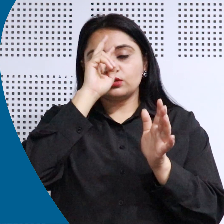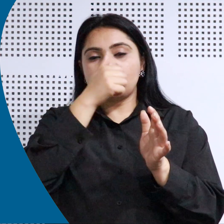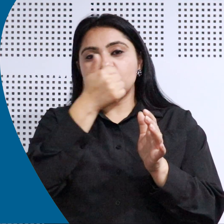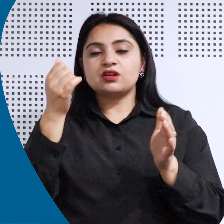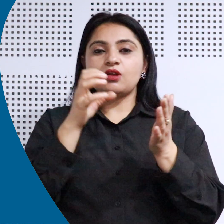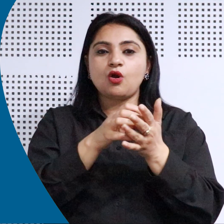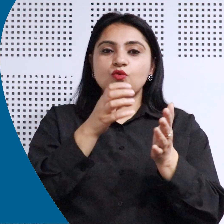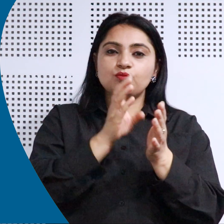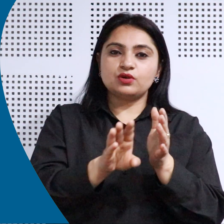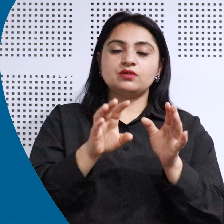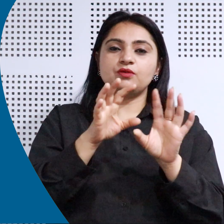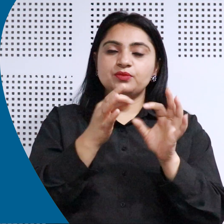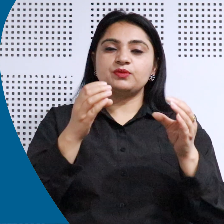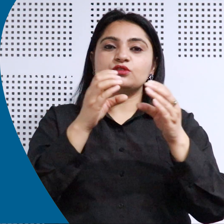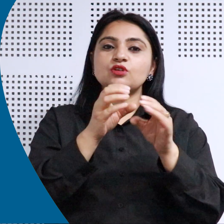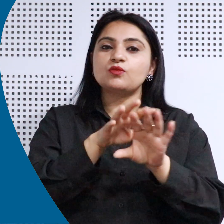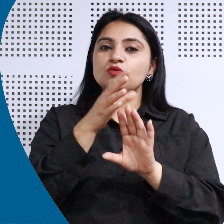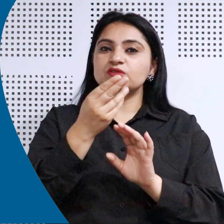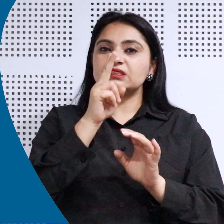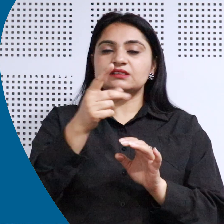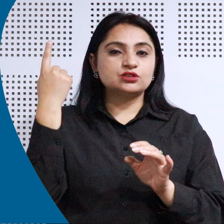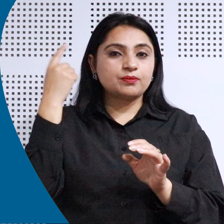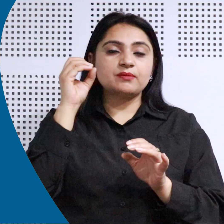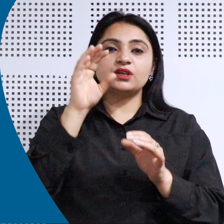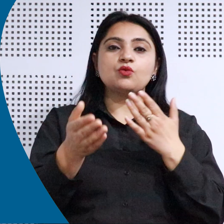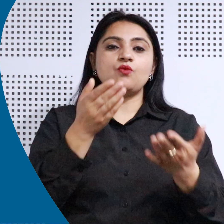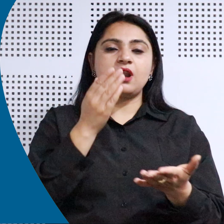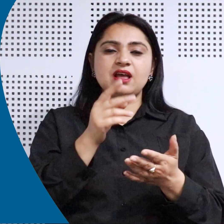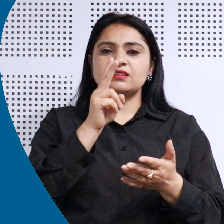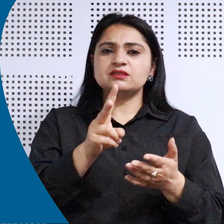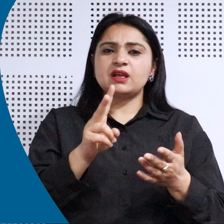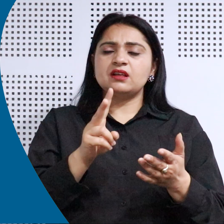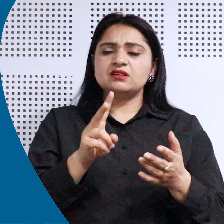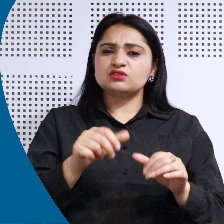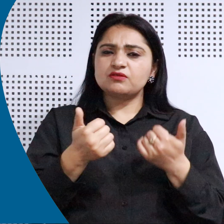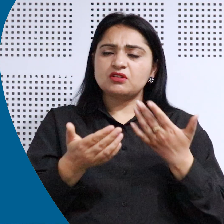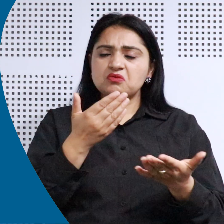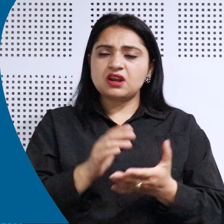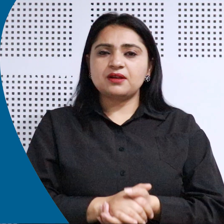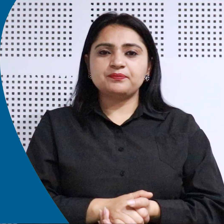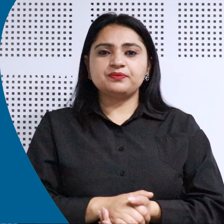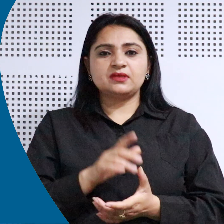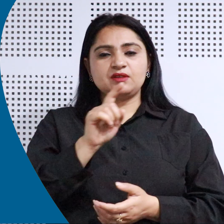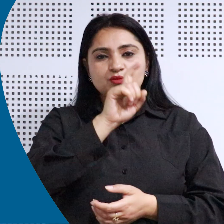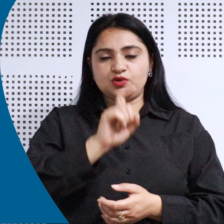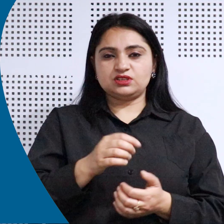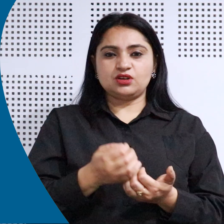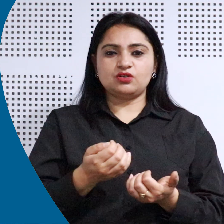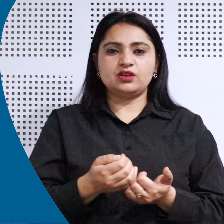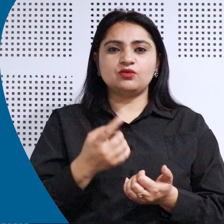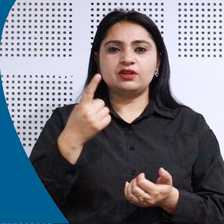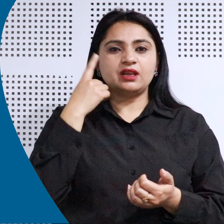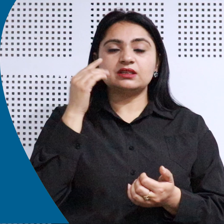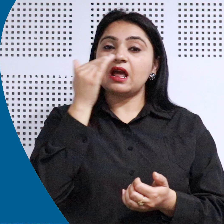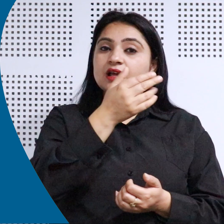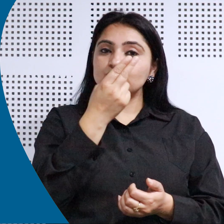विभिन्न एउटा समूहहरू हुन्छ, त्यसले पनि तपाईँलाई दबाब दिइराखेको होला। तपाईँ यसमा सफल हुनु होला त? अब तपाईँले प्रश्न गरेको, तपाईँ एक दिन